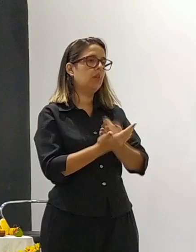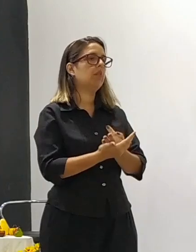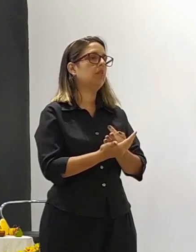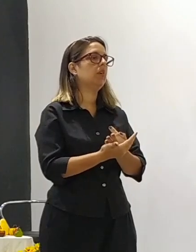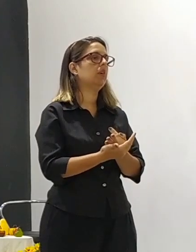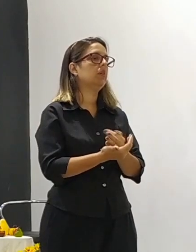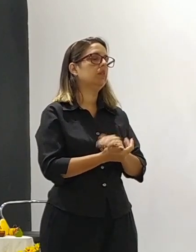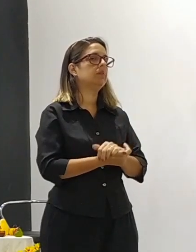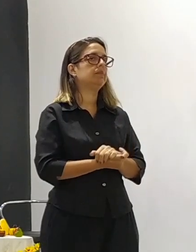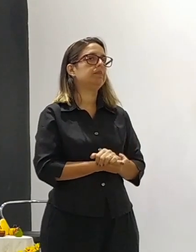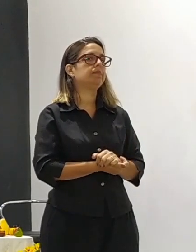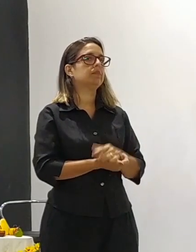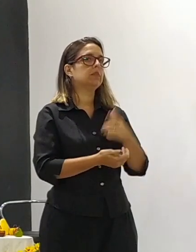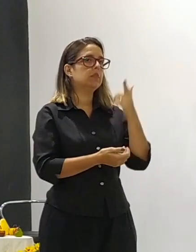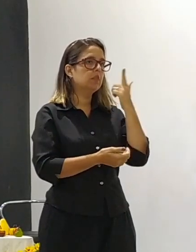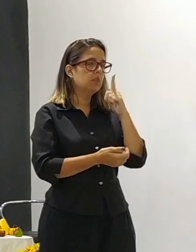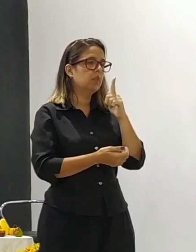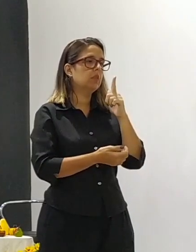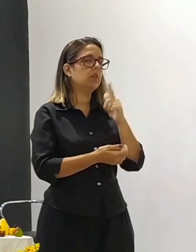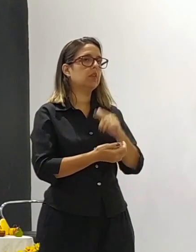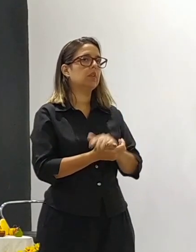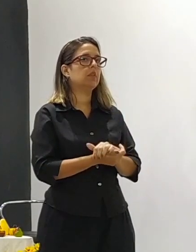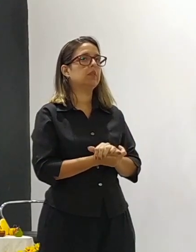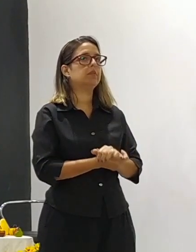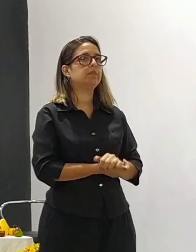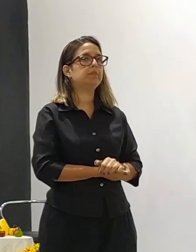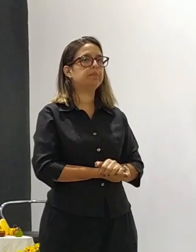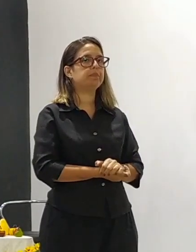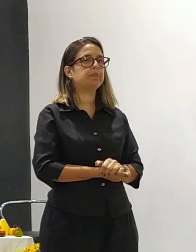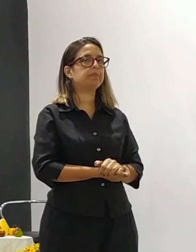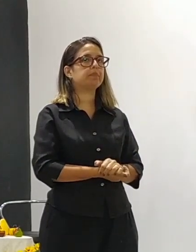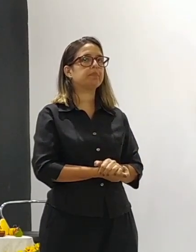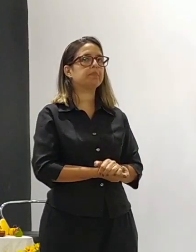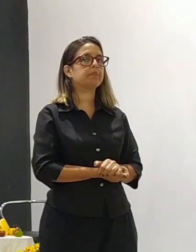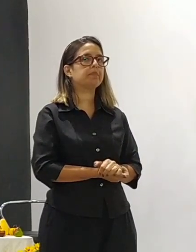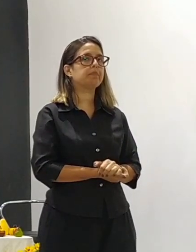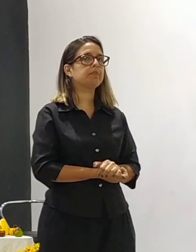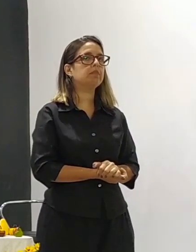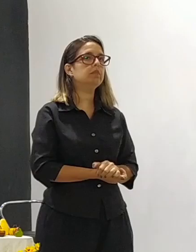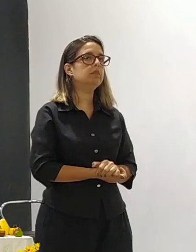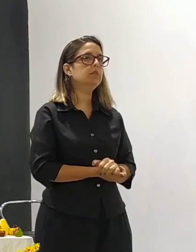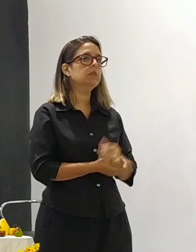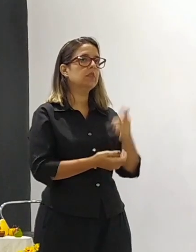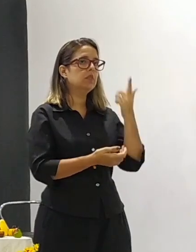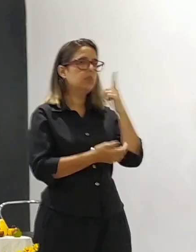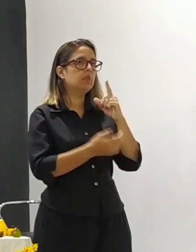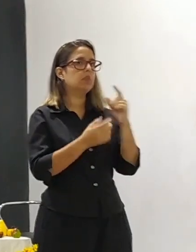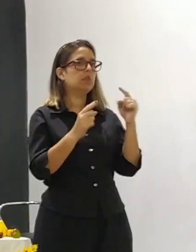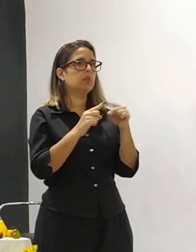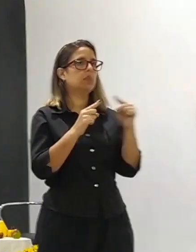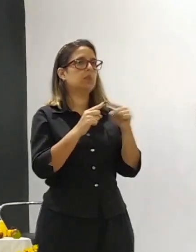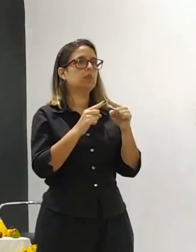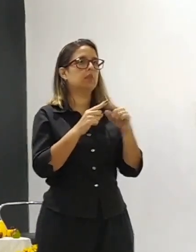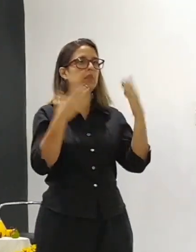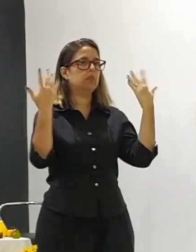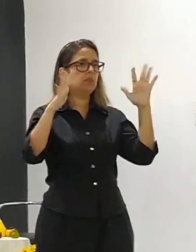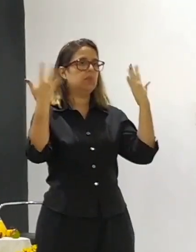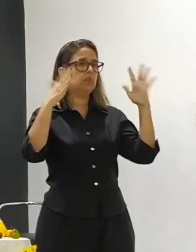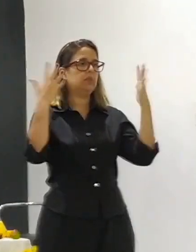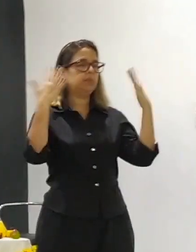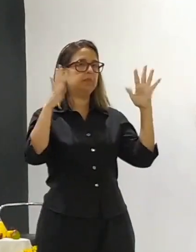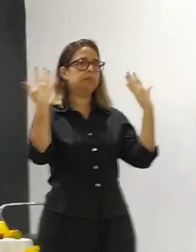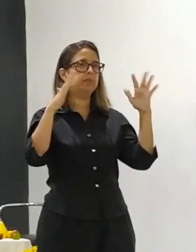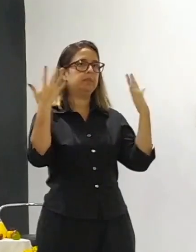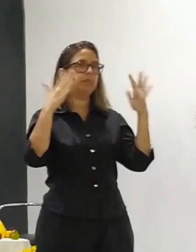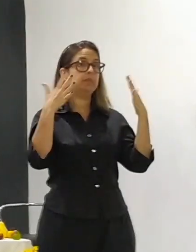vão conseguir correr essa carreira, vão conseguir cumprir essa missão. Amém? Você pode dar uma salva de palmas a